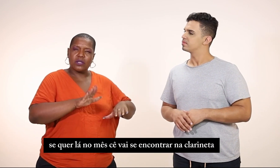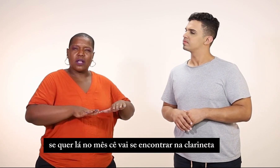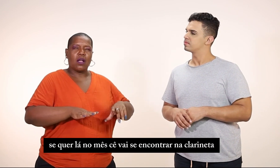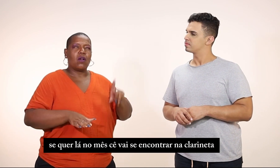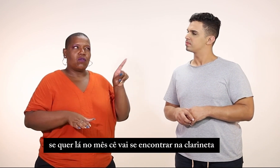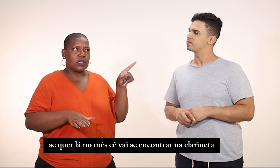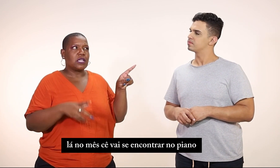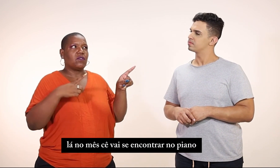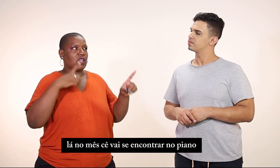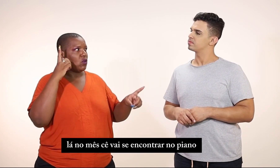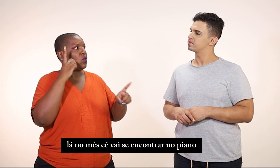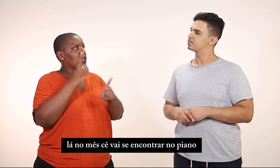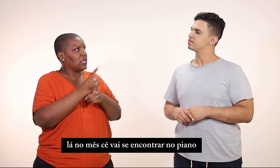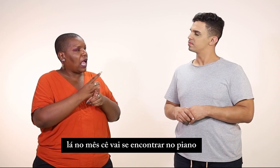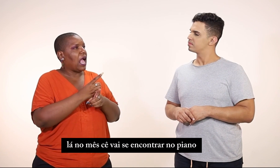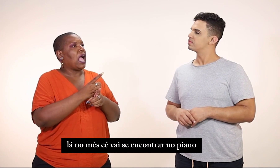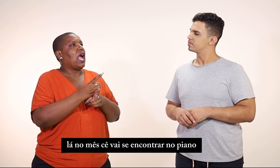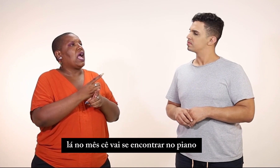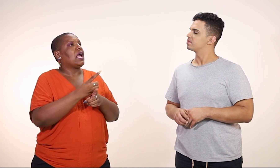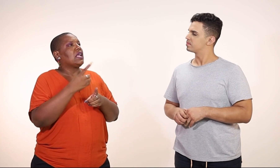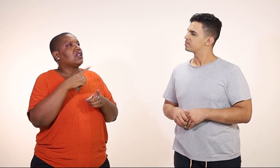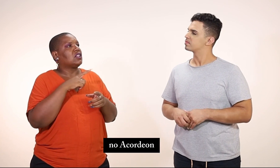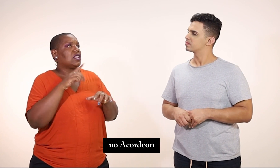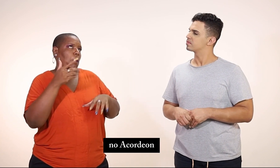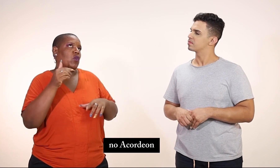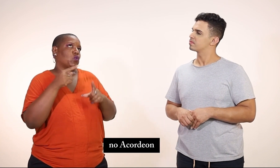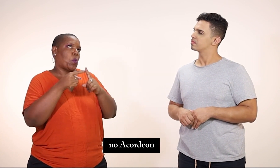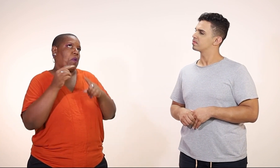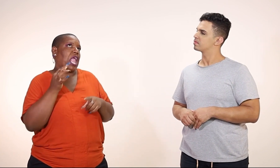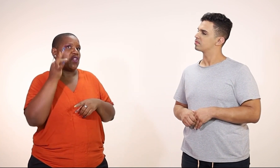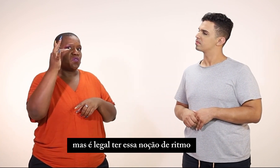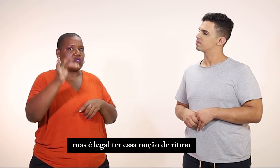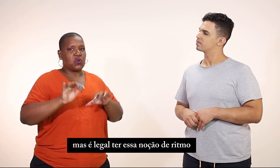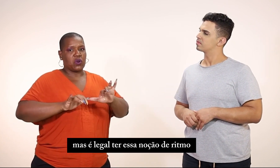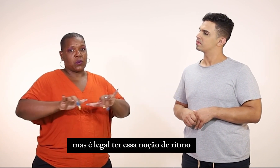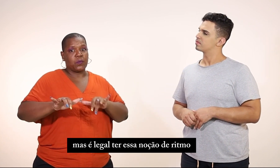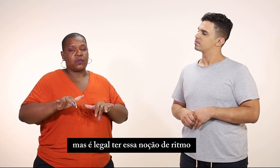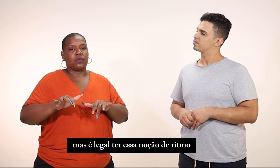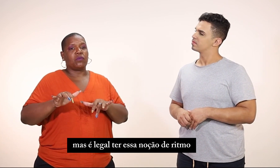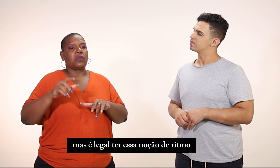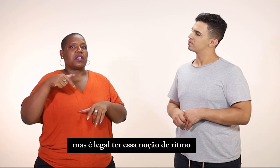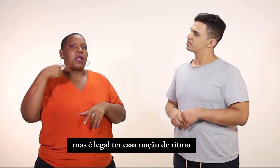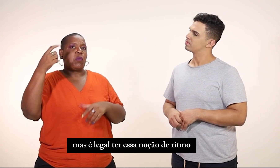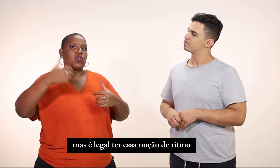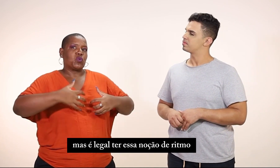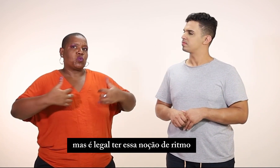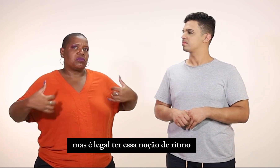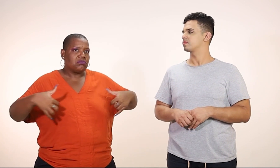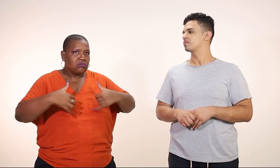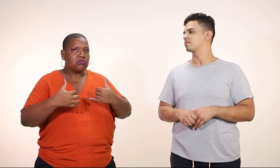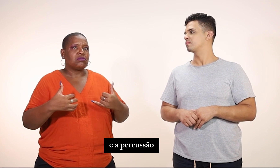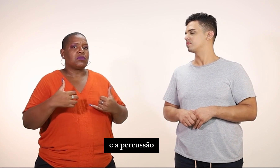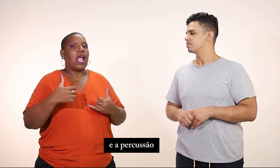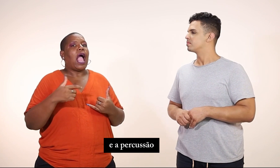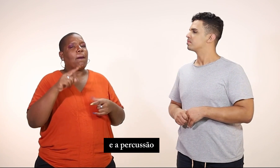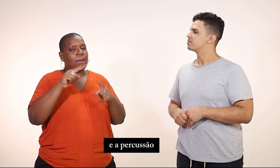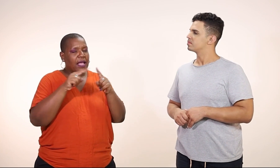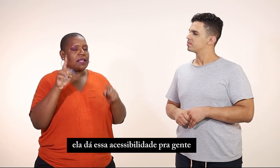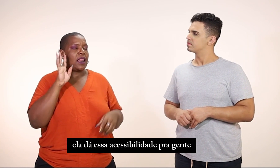na clarineta, lá no mês você vai se encontrar no piano, no acordeon, mas é legal ter essa noção de ritmo e a percussão ela dá